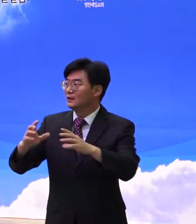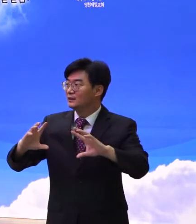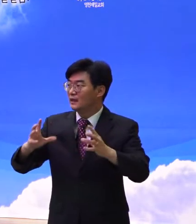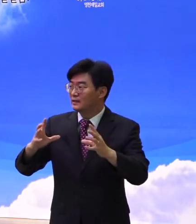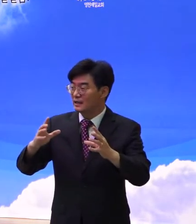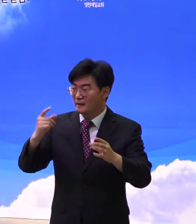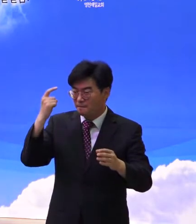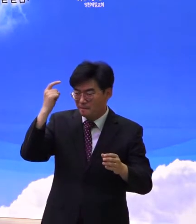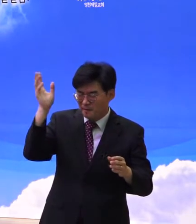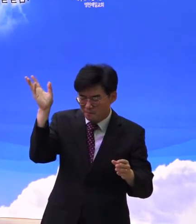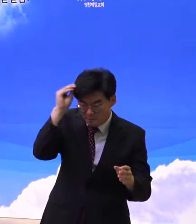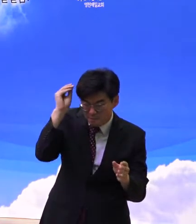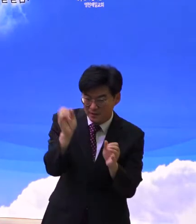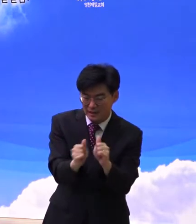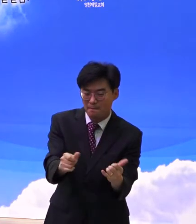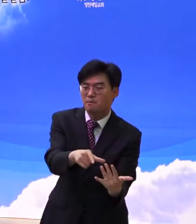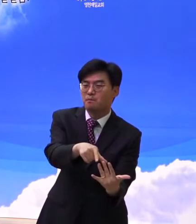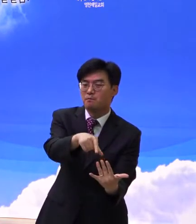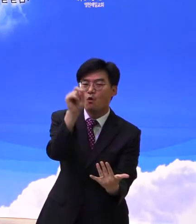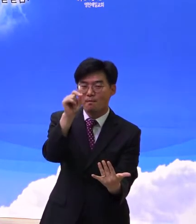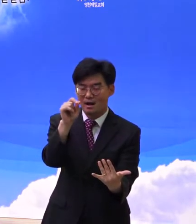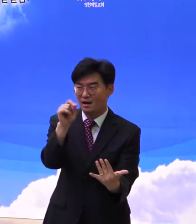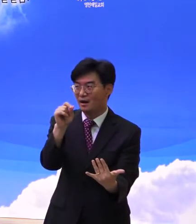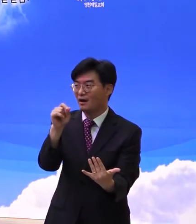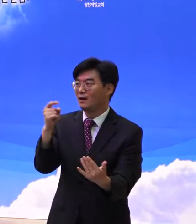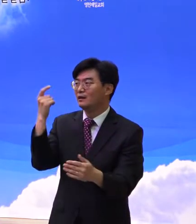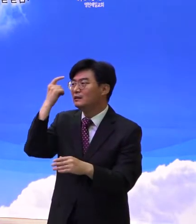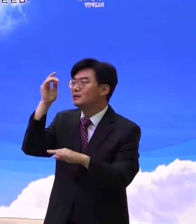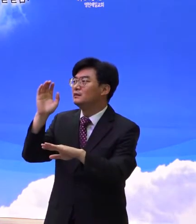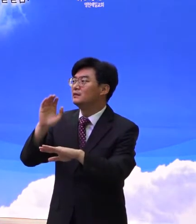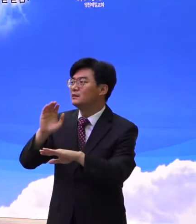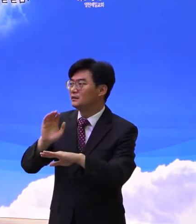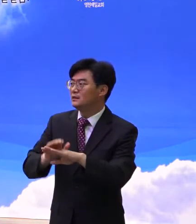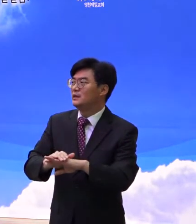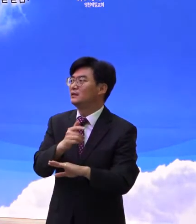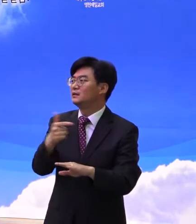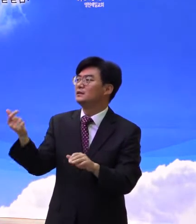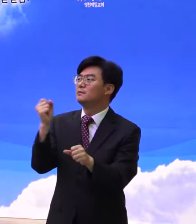것들을 택하사 지혜 있는 자들을 부끄럽게 하려 하시고